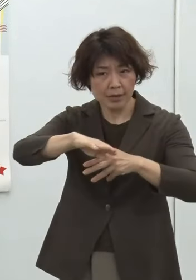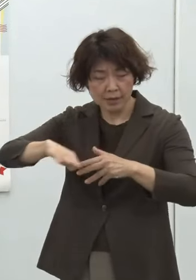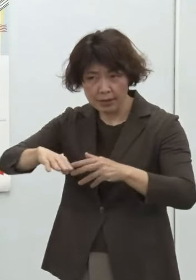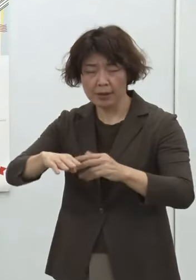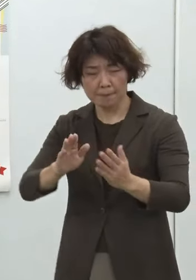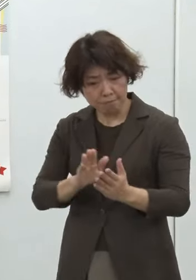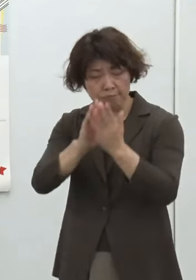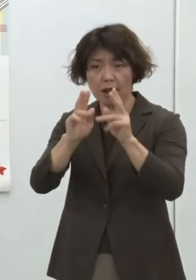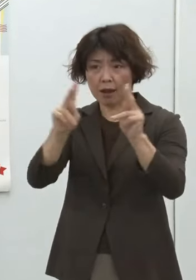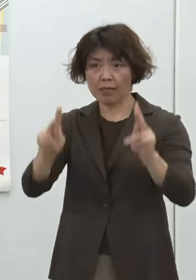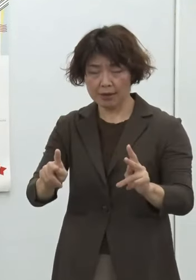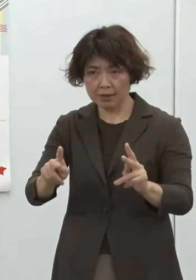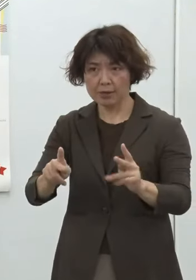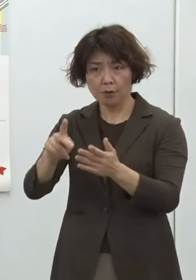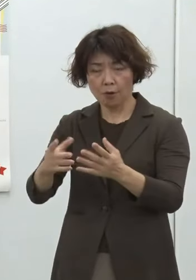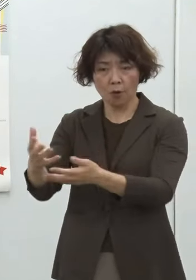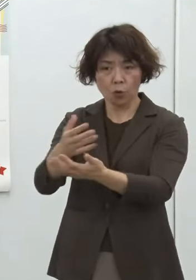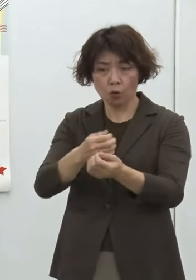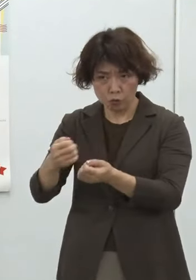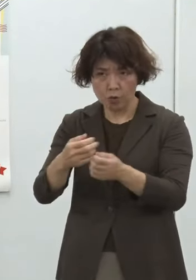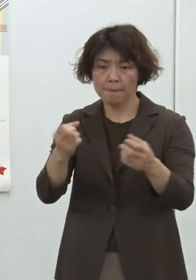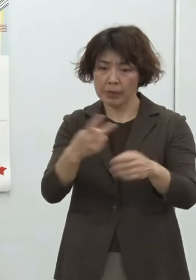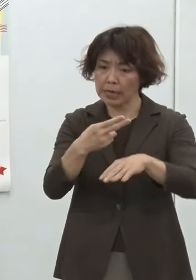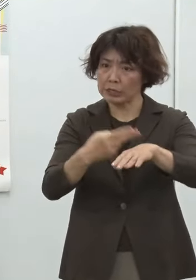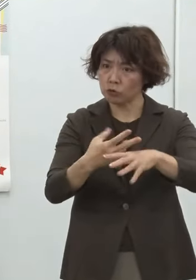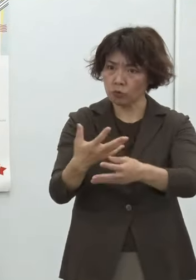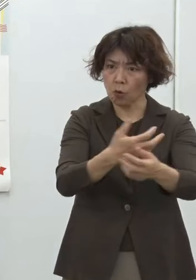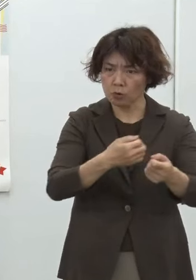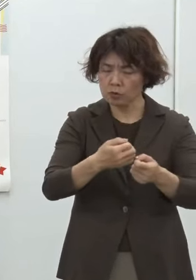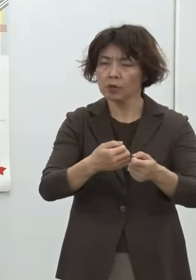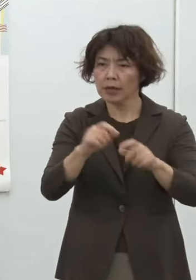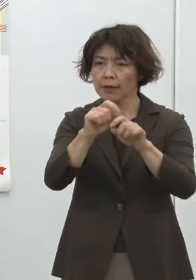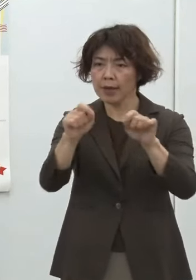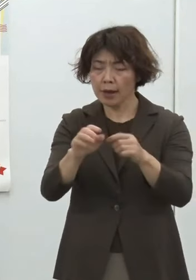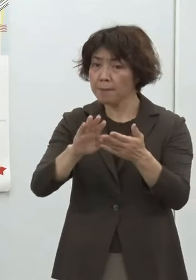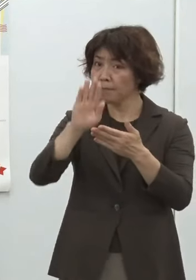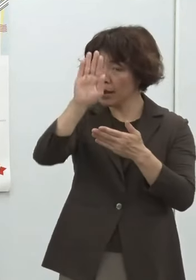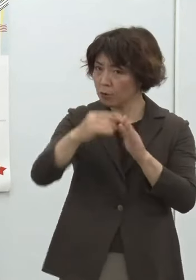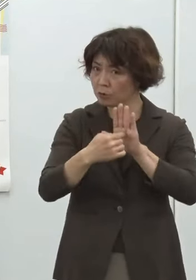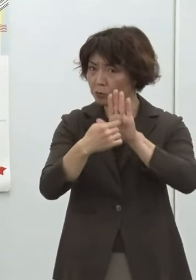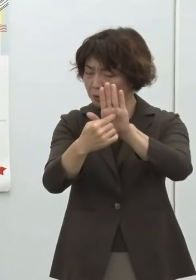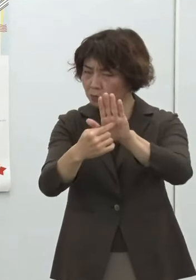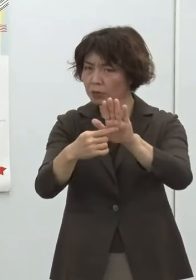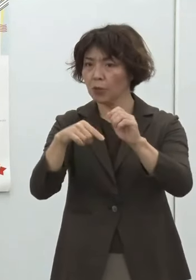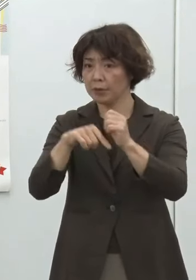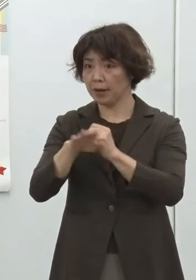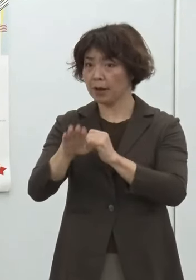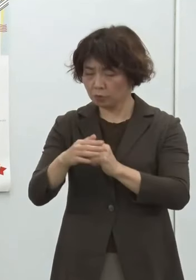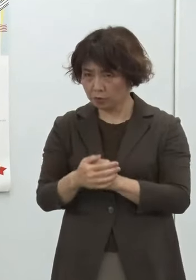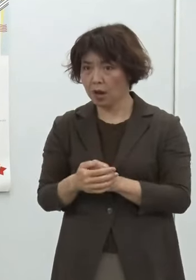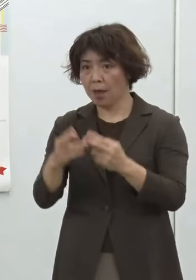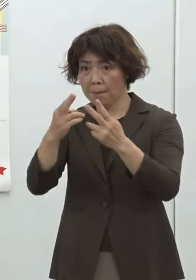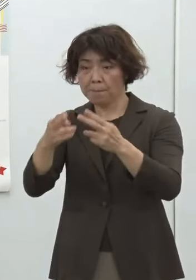して、そして最先端の技術を共有することでですね、未来を展示していくという非常に大きな意義があると思っています。もちろんパビリオンでい